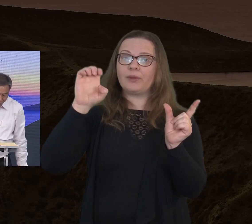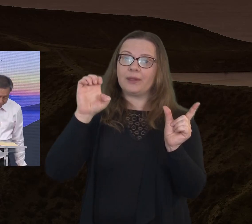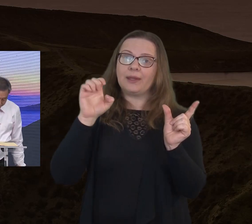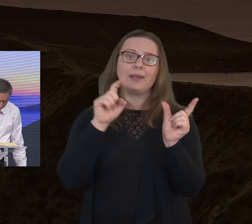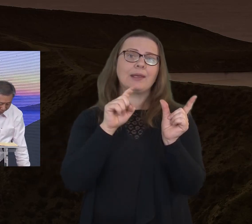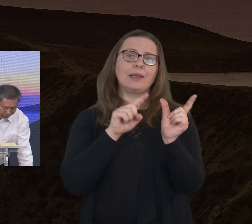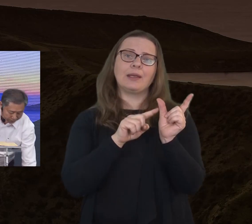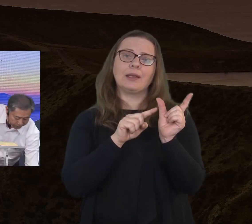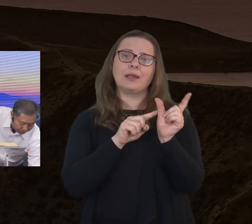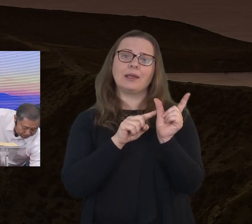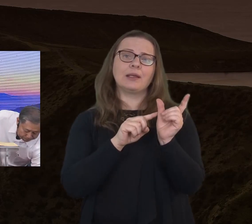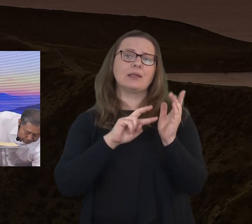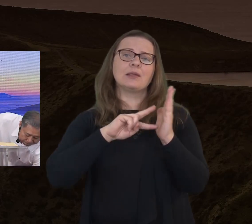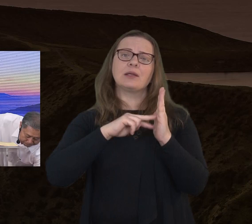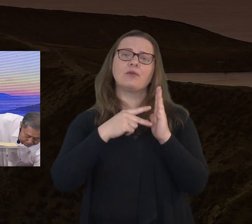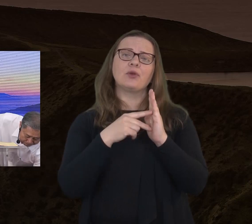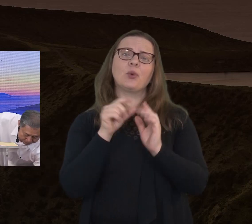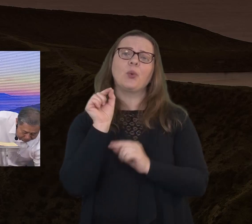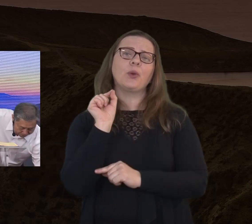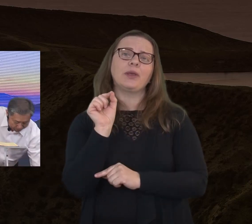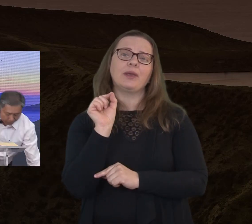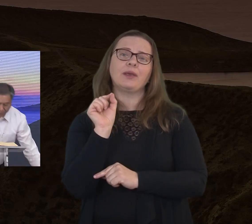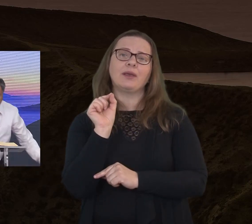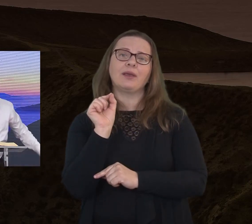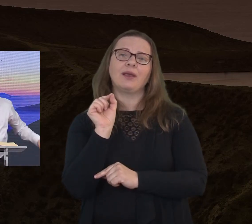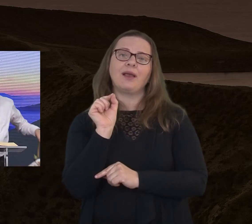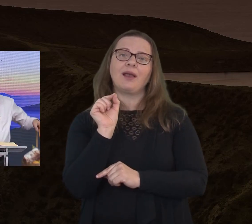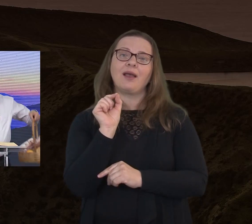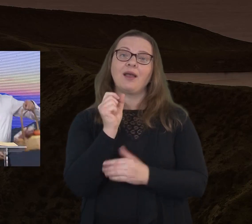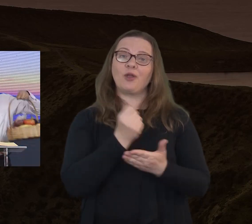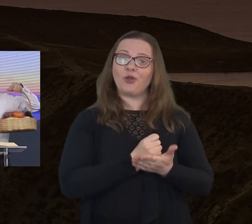eu trouxe aqui uma cesta.